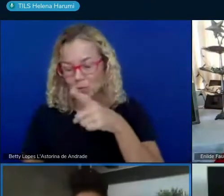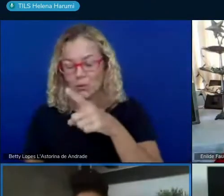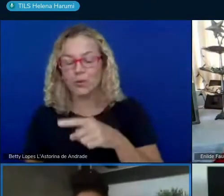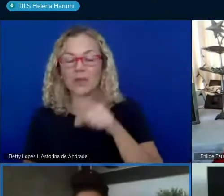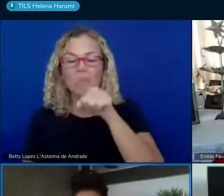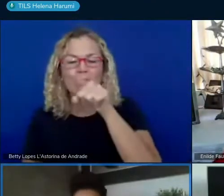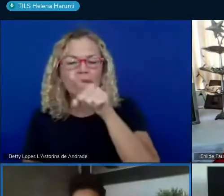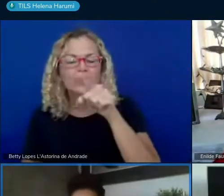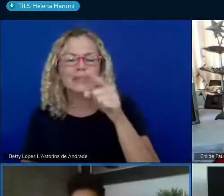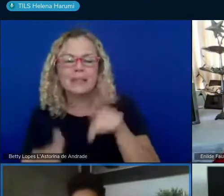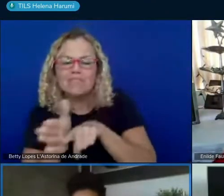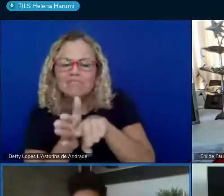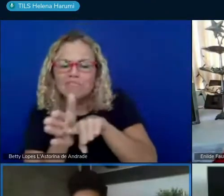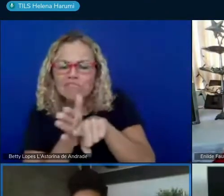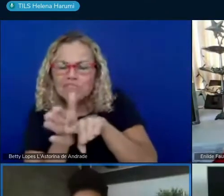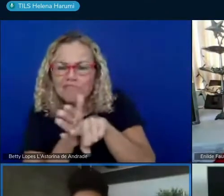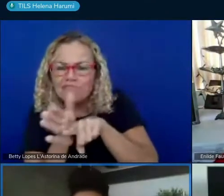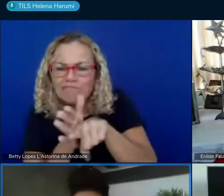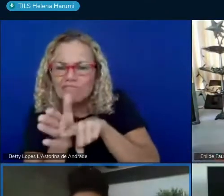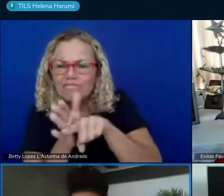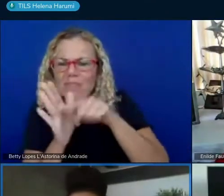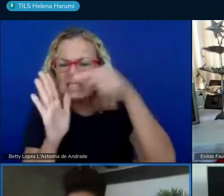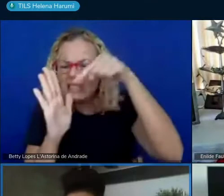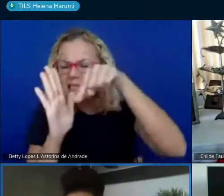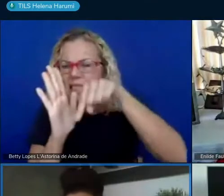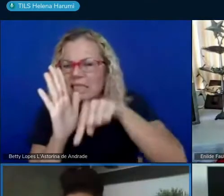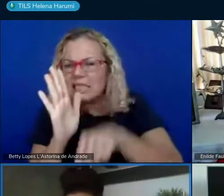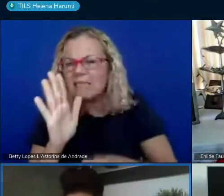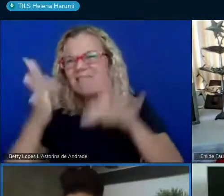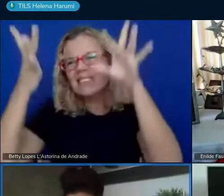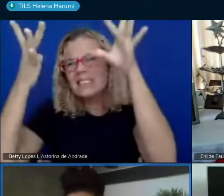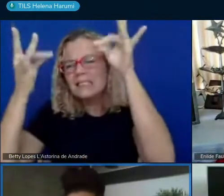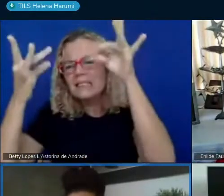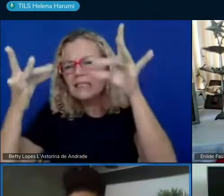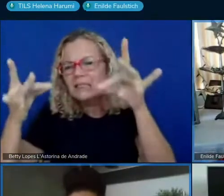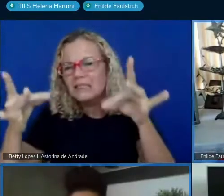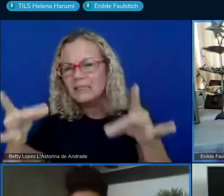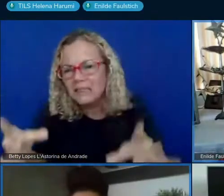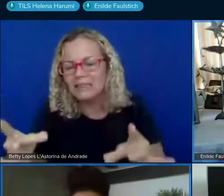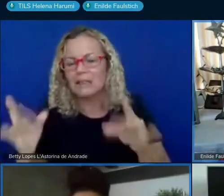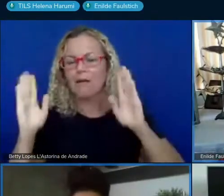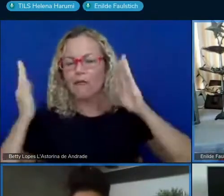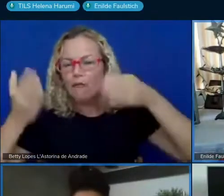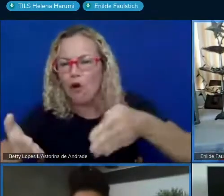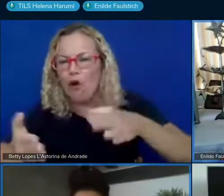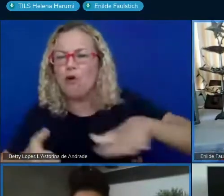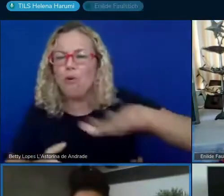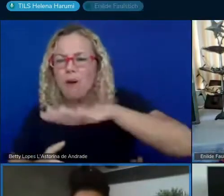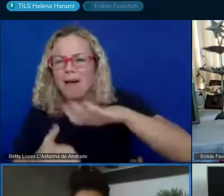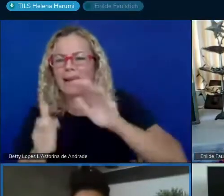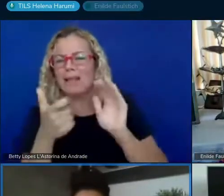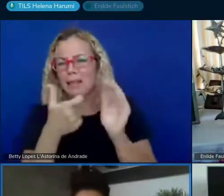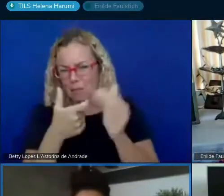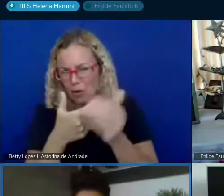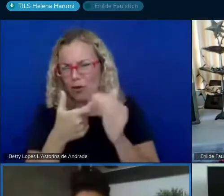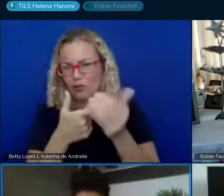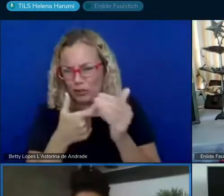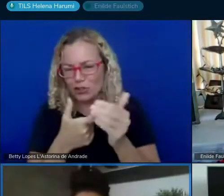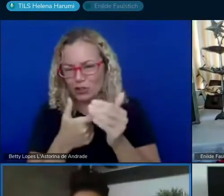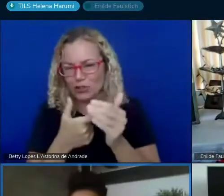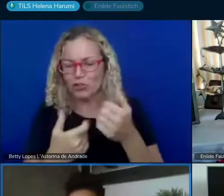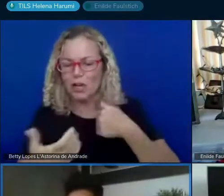estrutura sintática, fazendo referência ao português como segunda língua para surdos, e apresenta tudo de